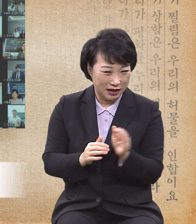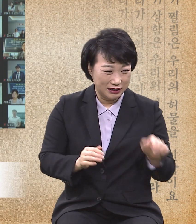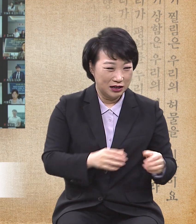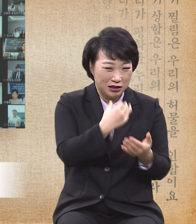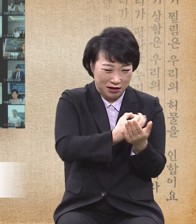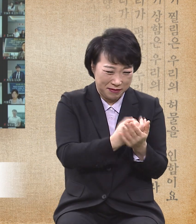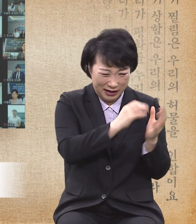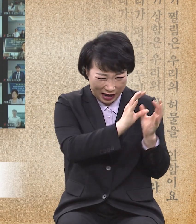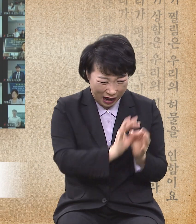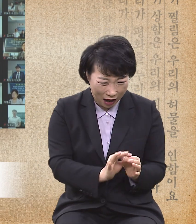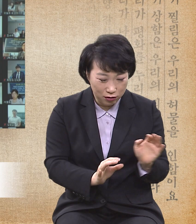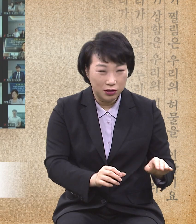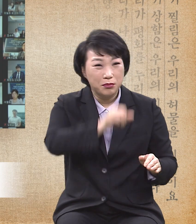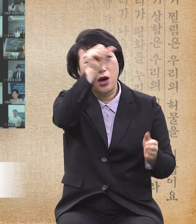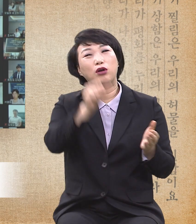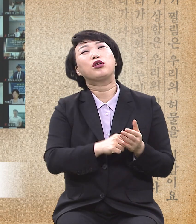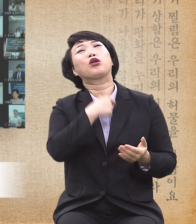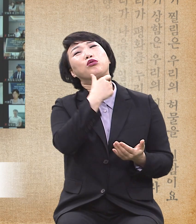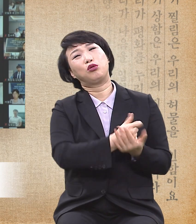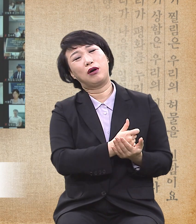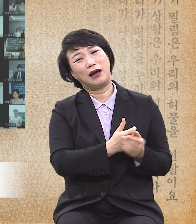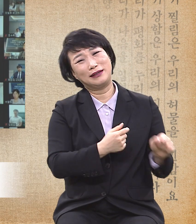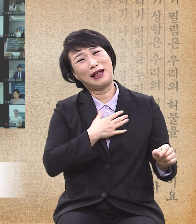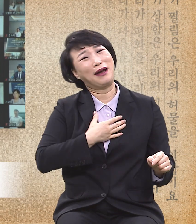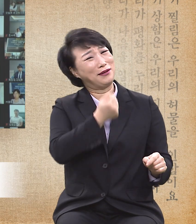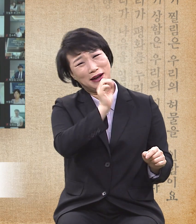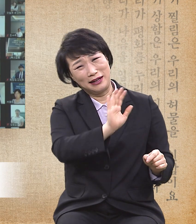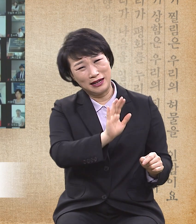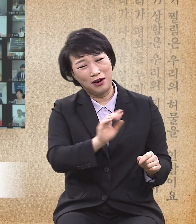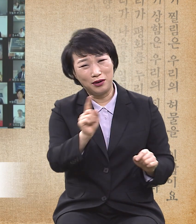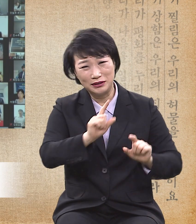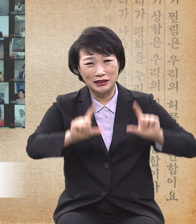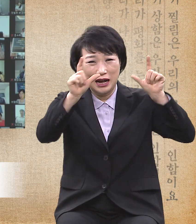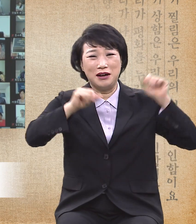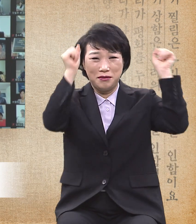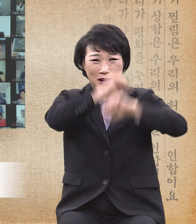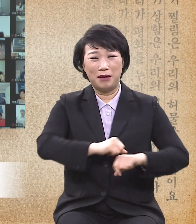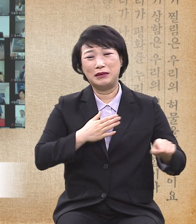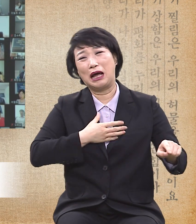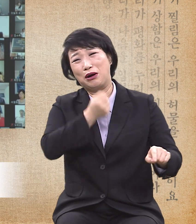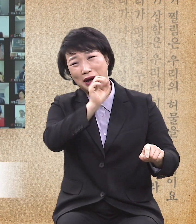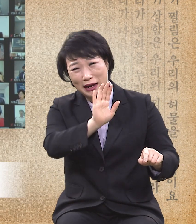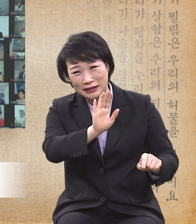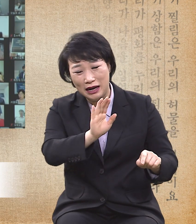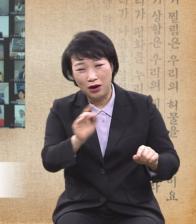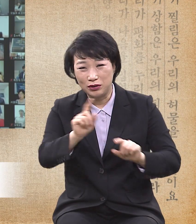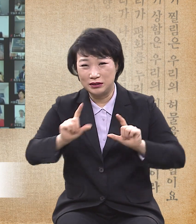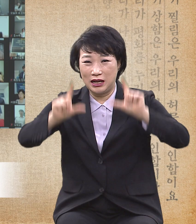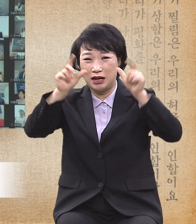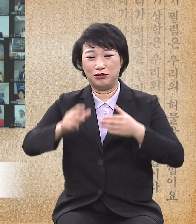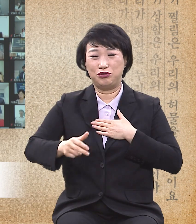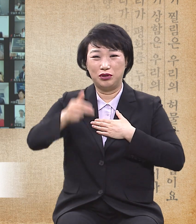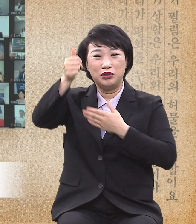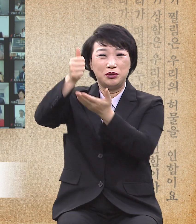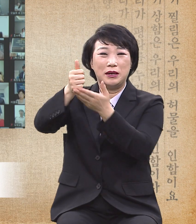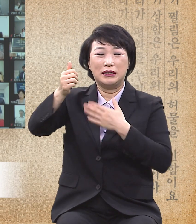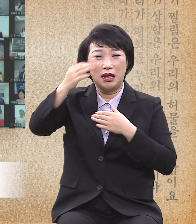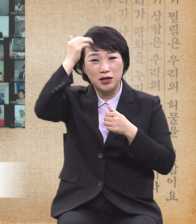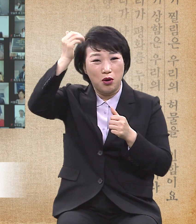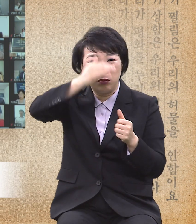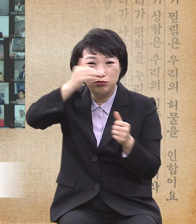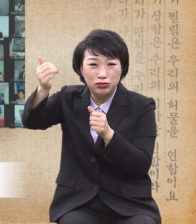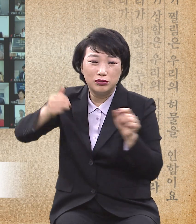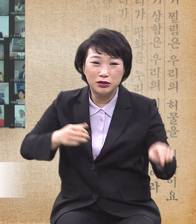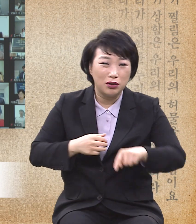제 거예요. 그거 어느 날 부도나면 제 거 아니야. 어느 날 주가 그 영혼을 불러가면 제 것이